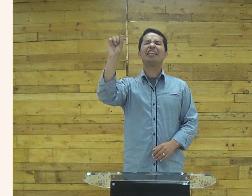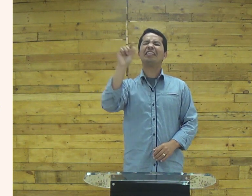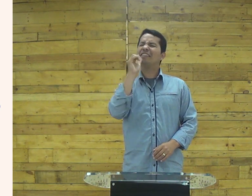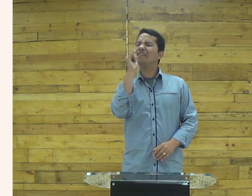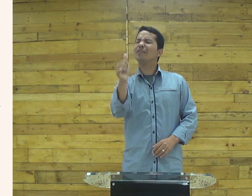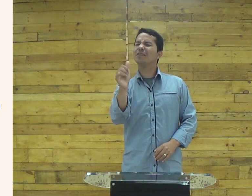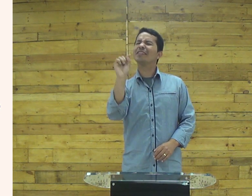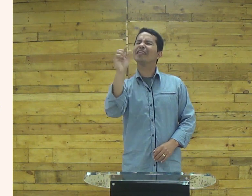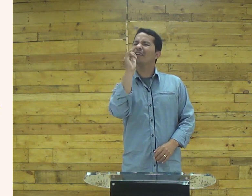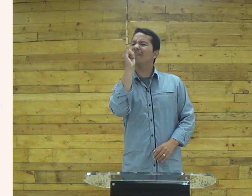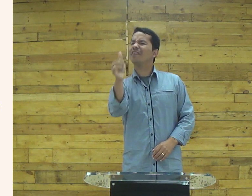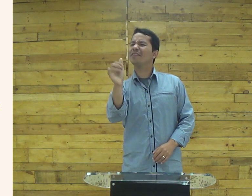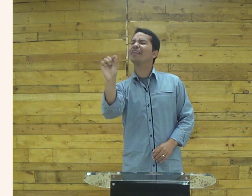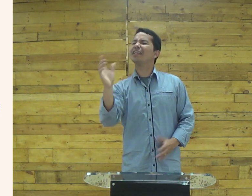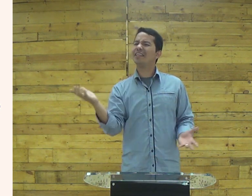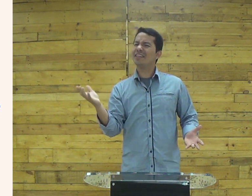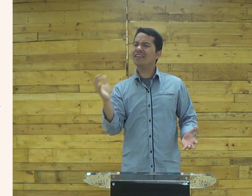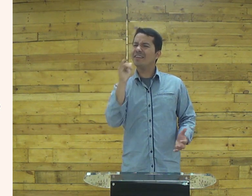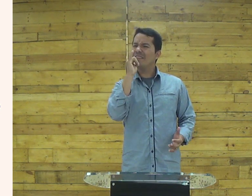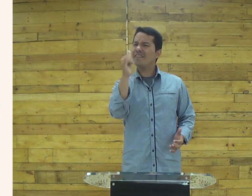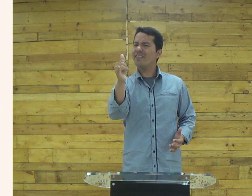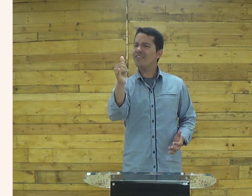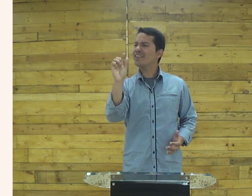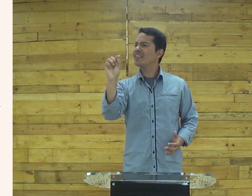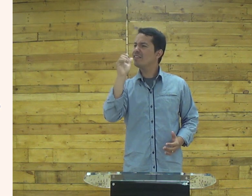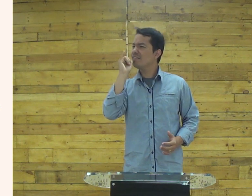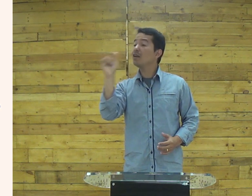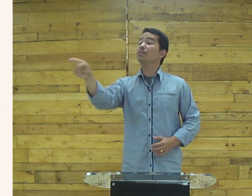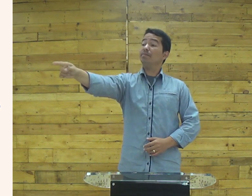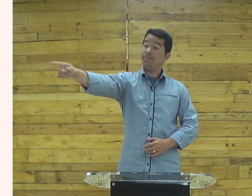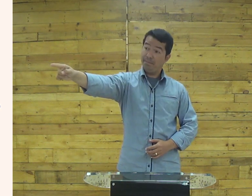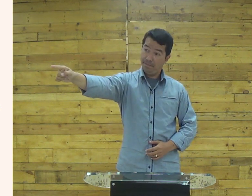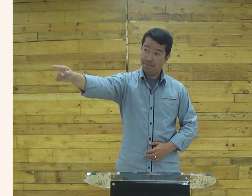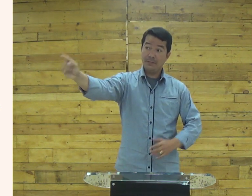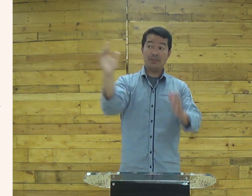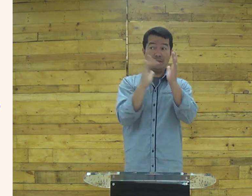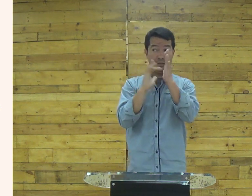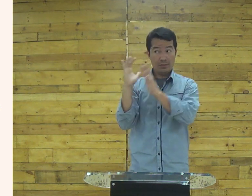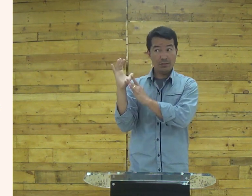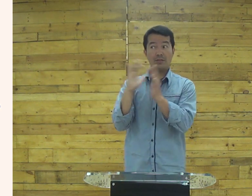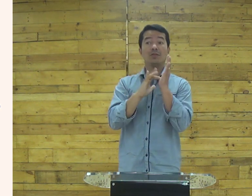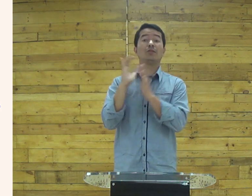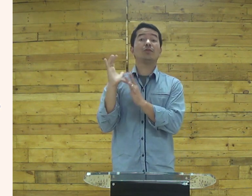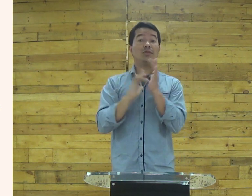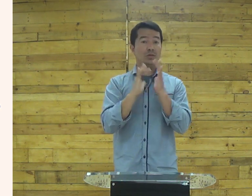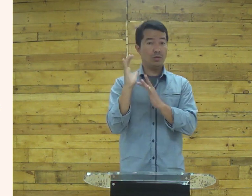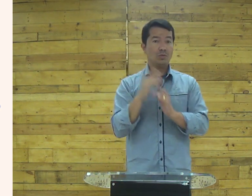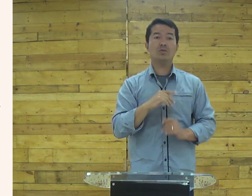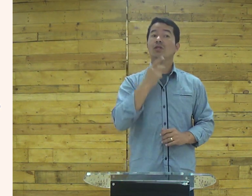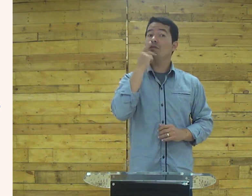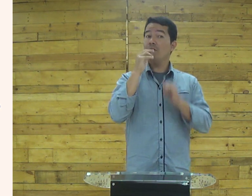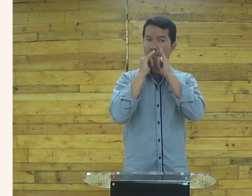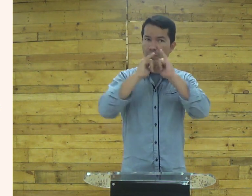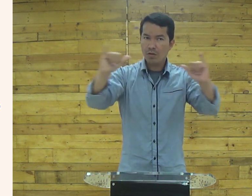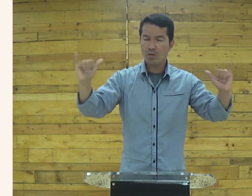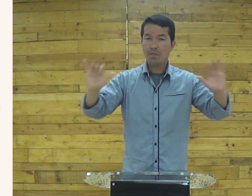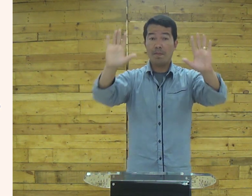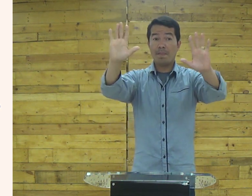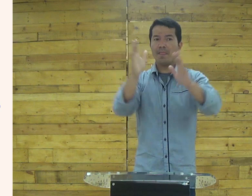vão. O que significa essa palavra? Falou o quê? Quem falou isso? Jesus. Jesus